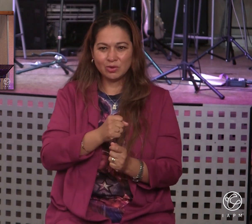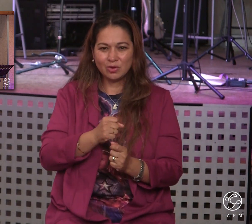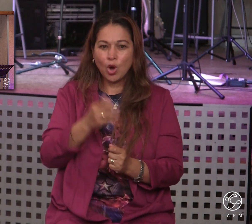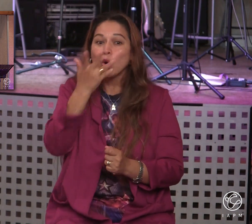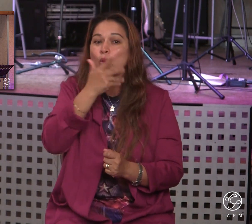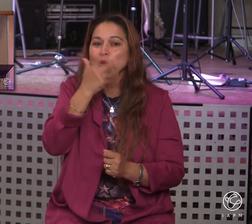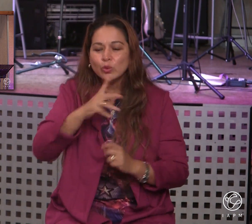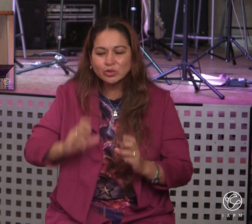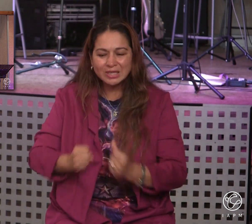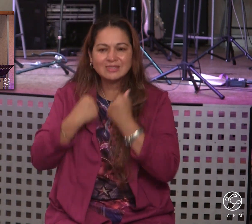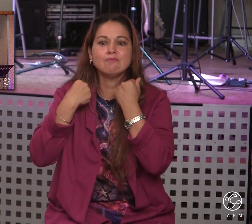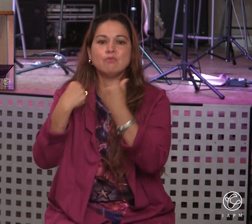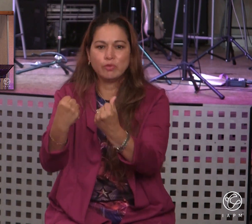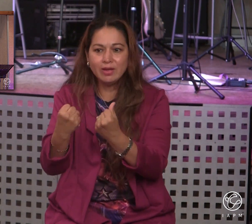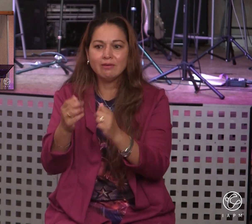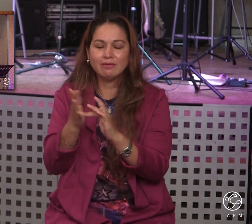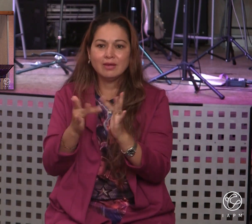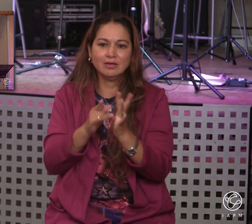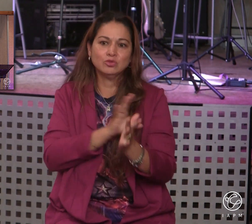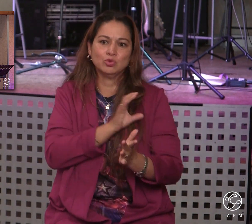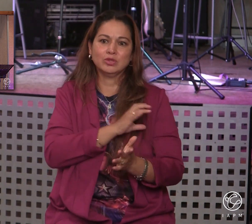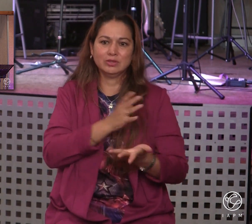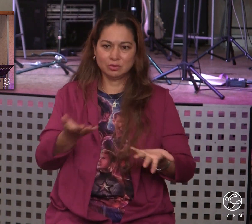volver a pasar por una situación parecida.